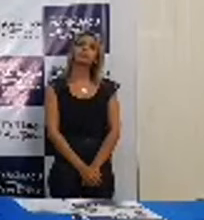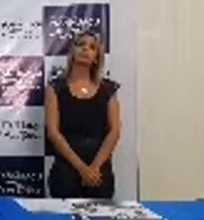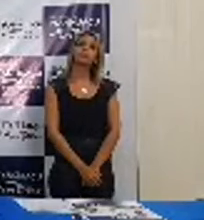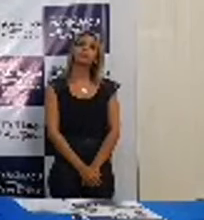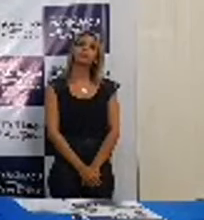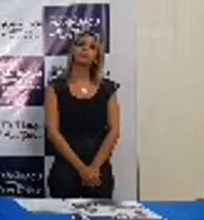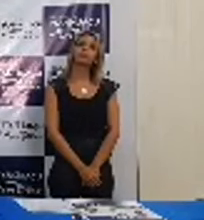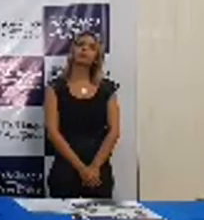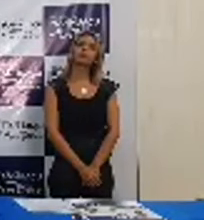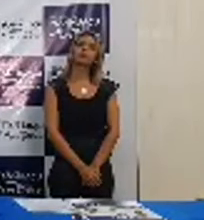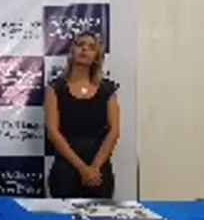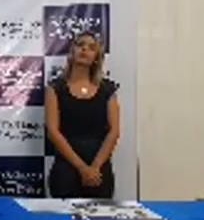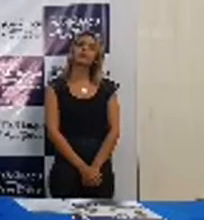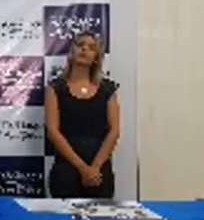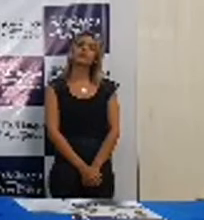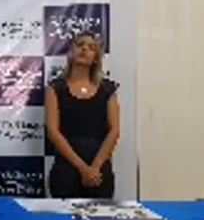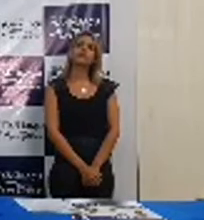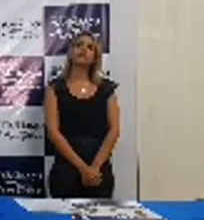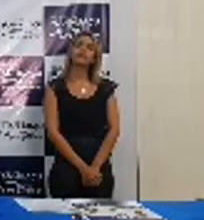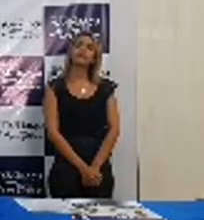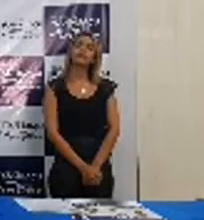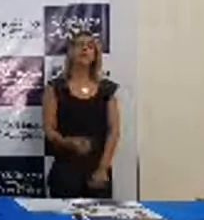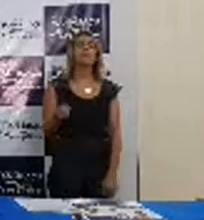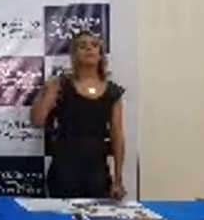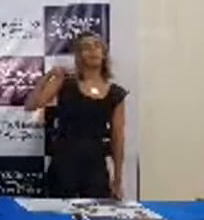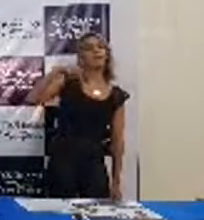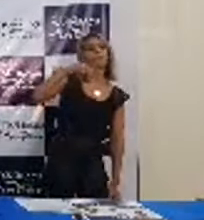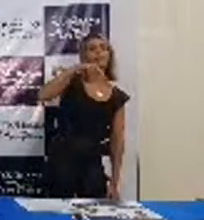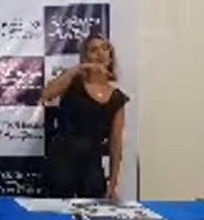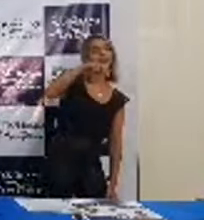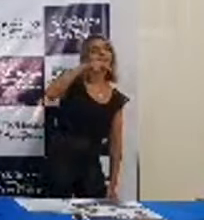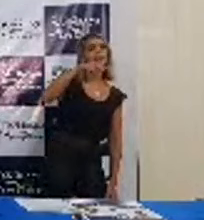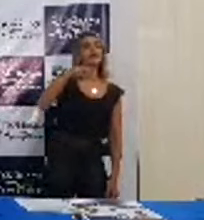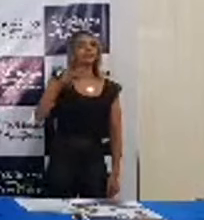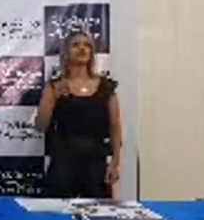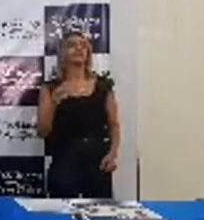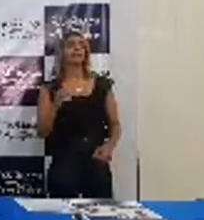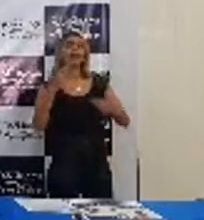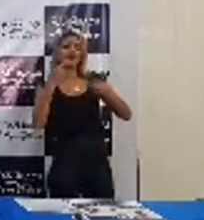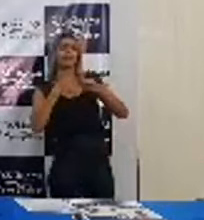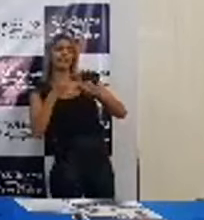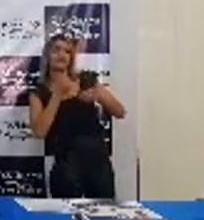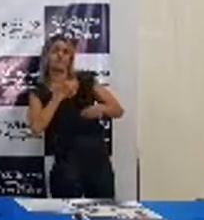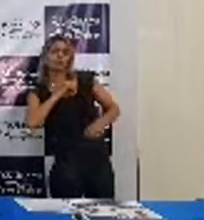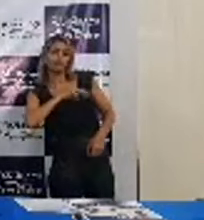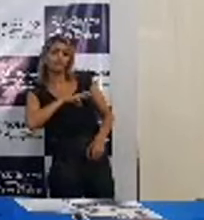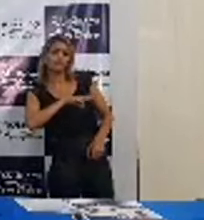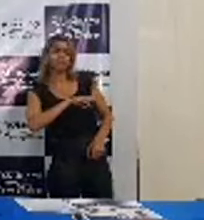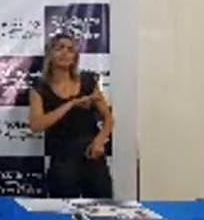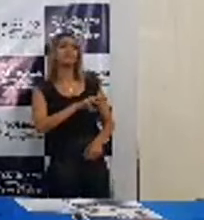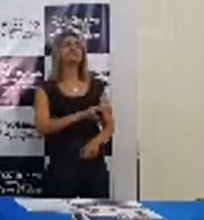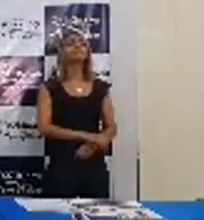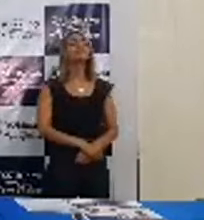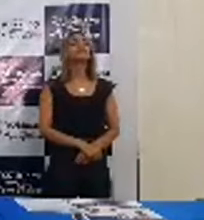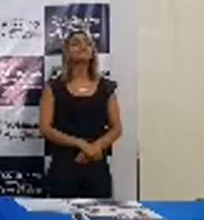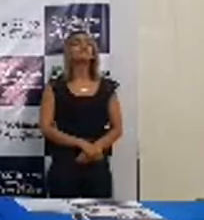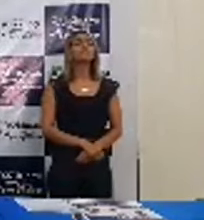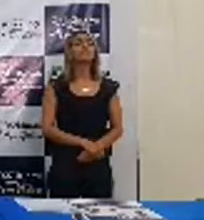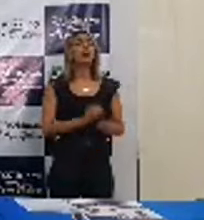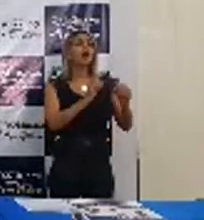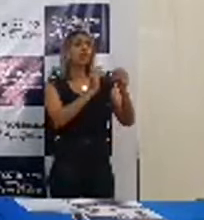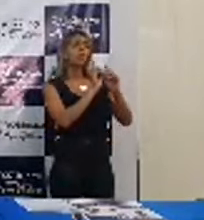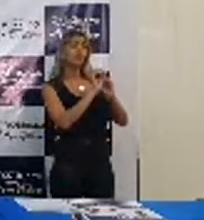no centro, tem uma fila descendo a Leandro Gonçalves e vira para desembarcador Alonso Cistarne. E essa